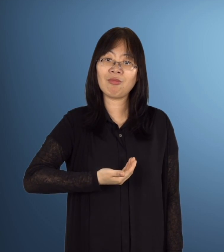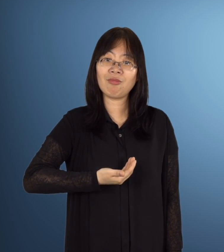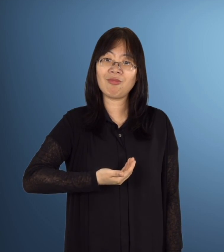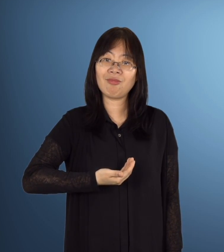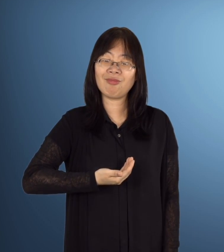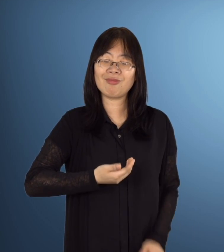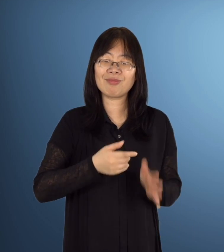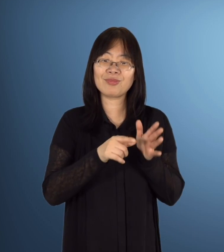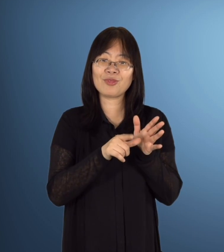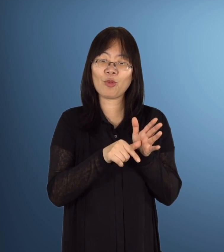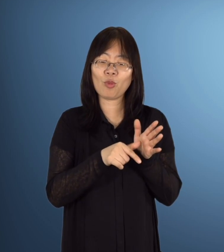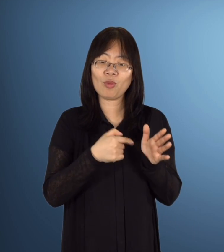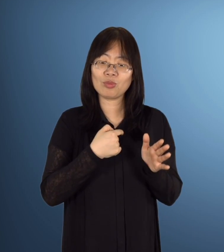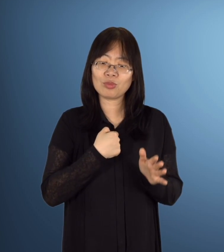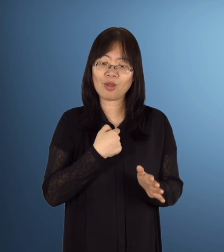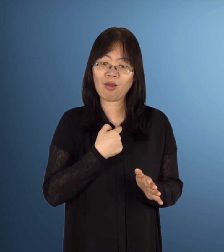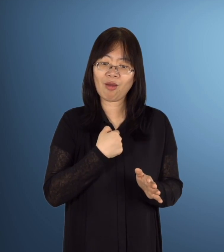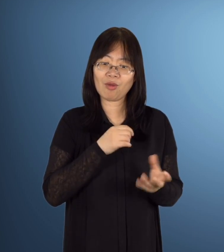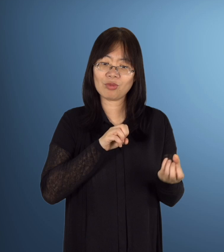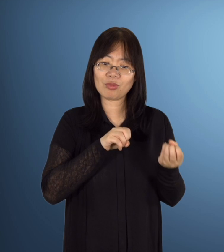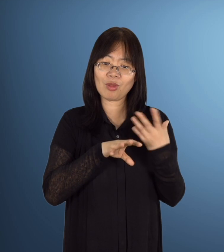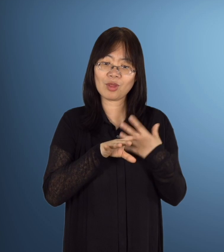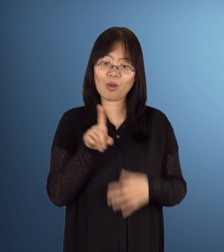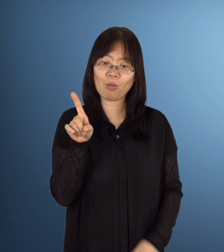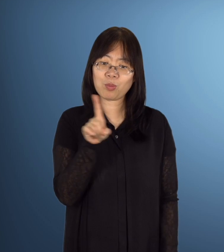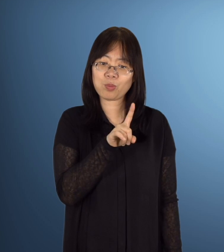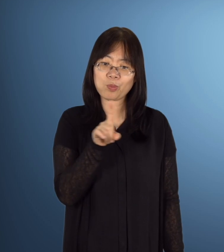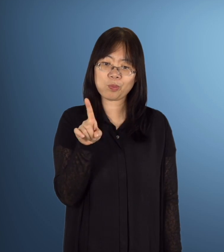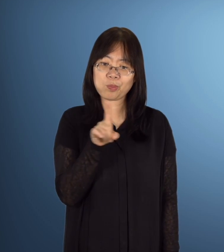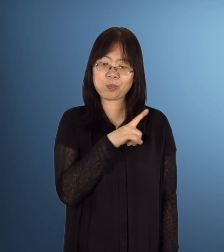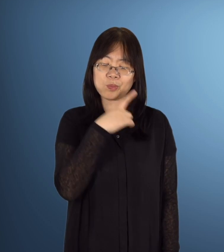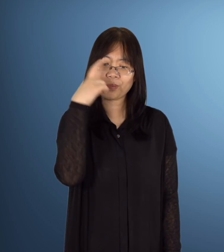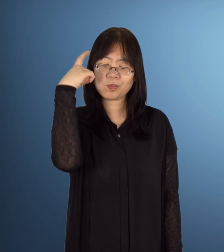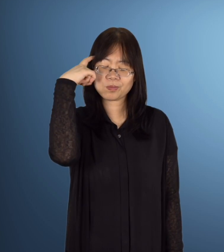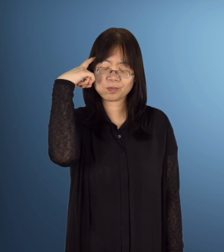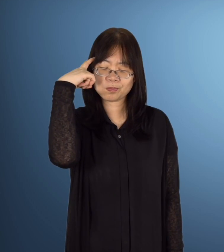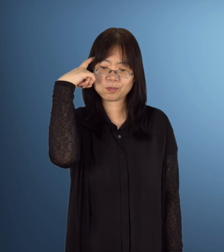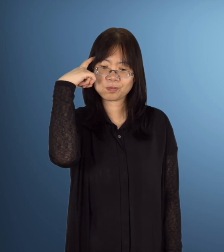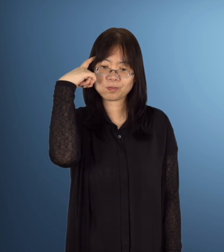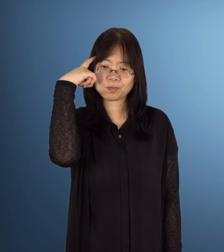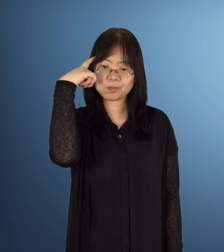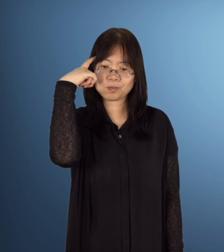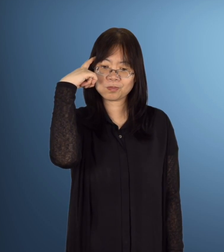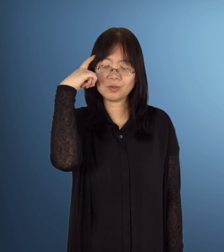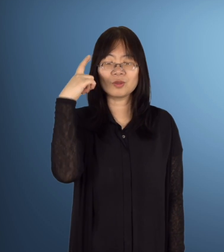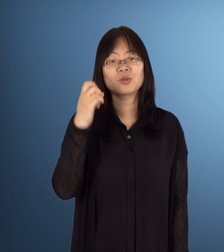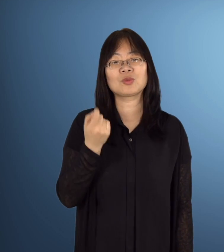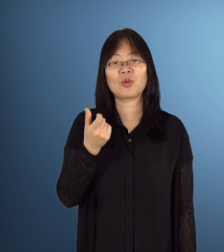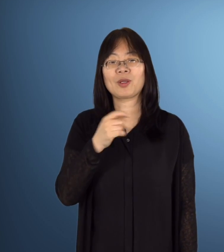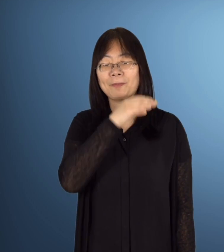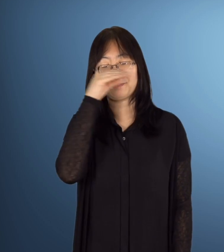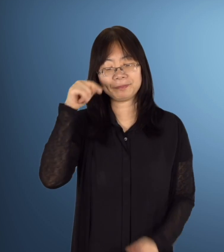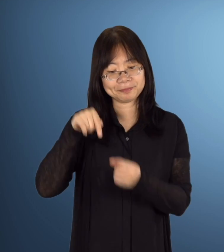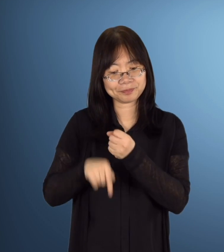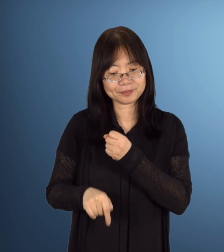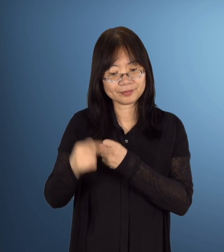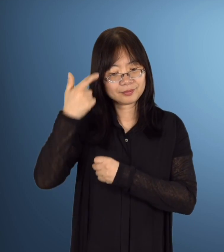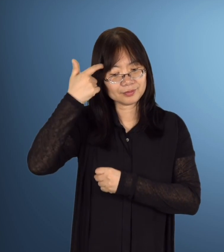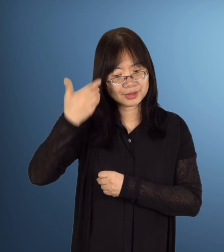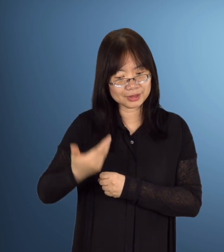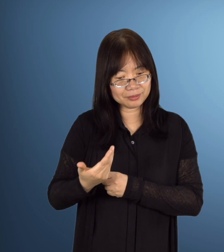세워진다면 그럼 나는 뭘까? 이런 진지하고도 심각한 질문 앞에 서야